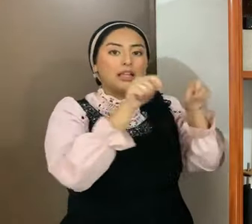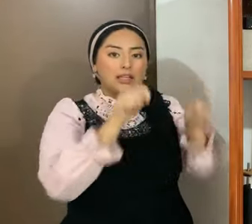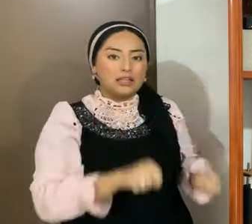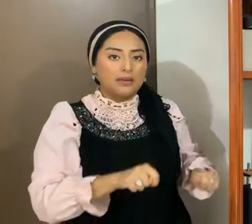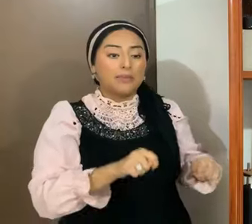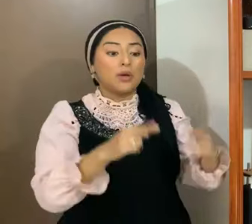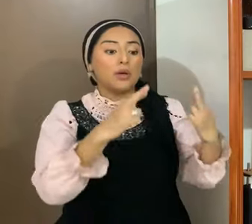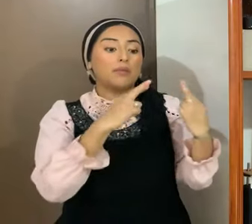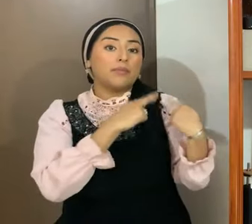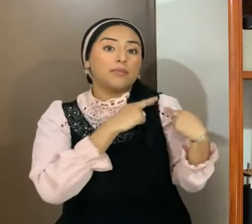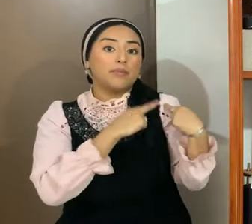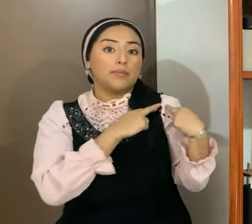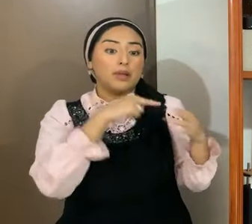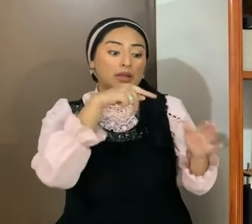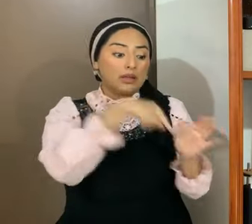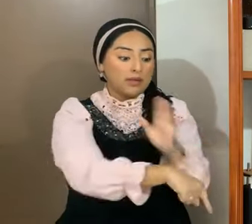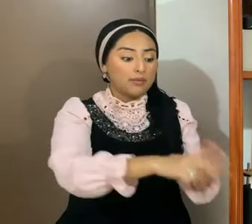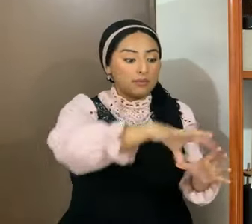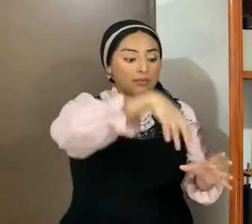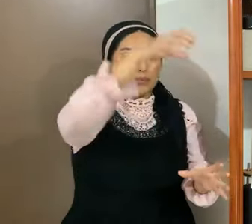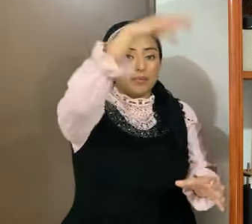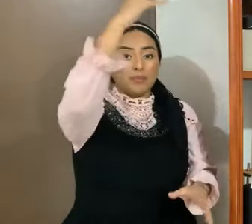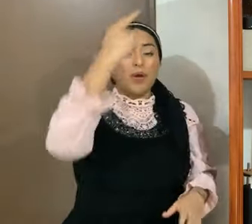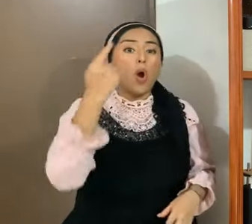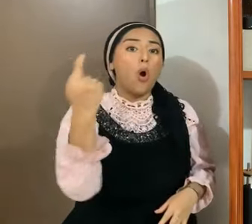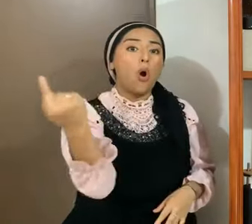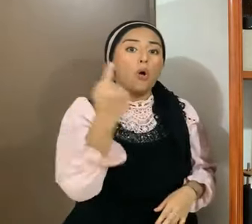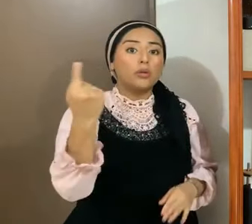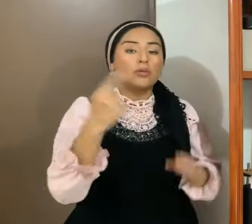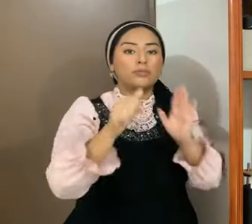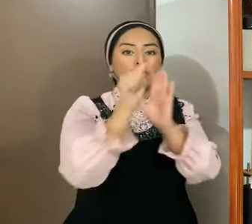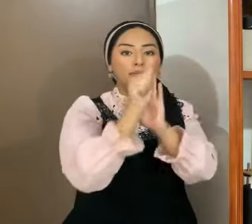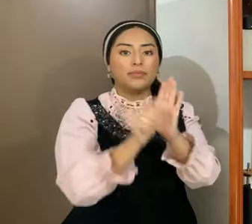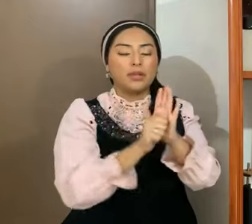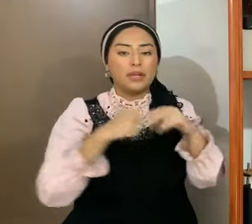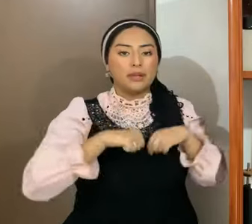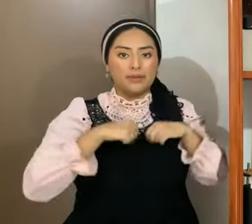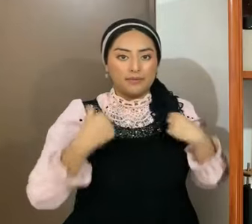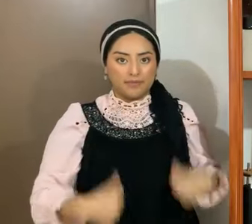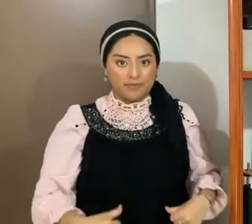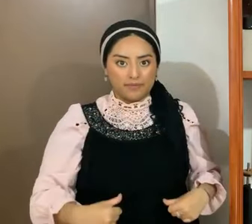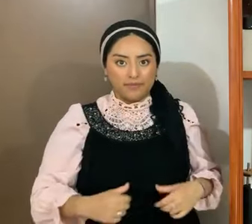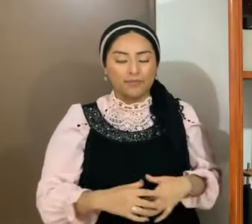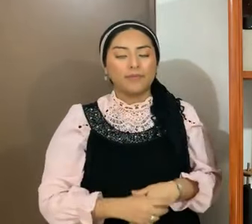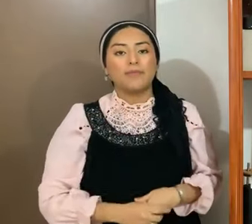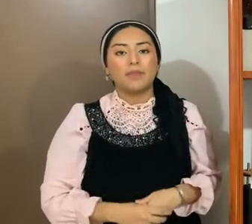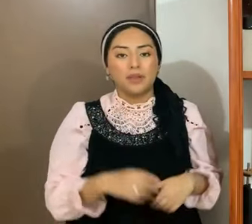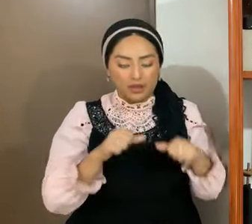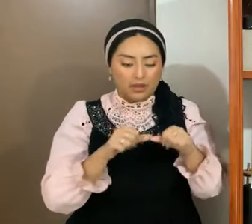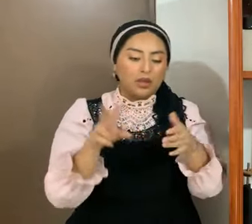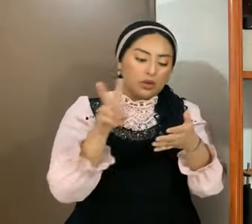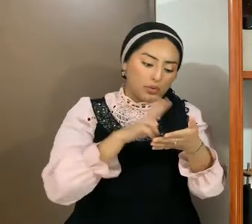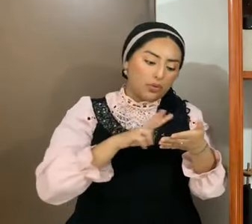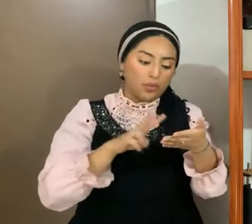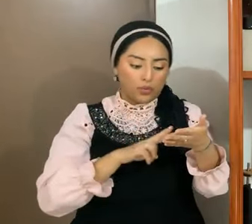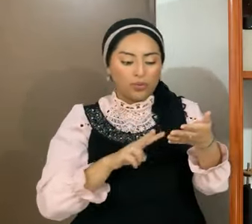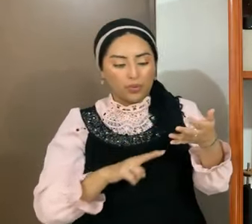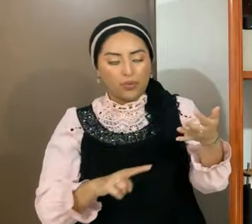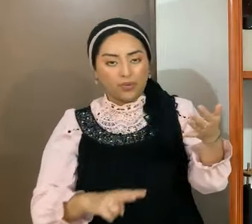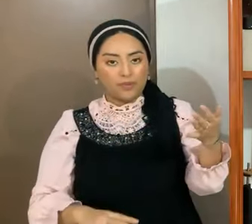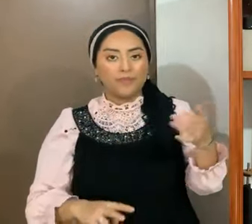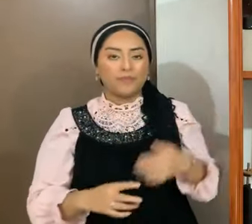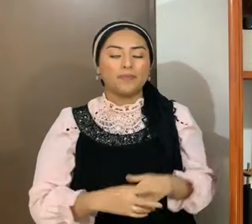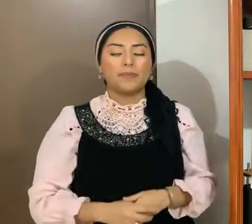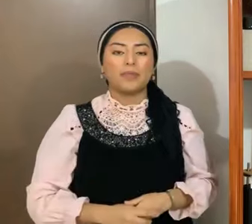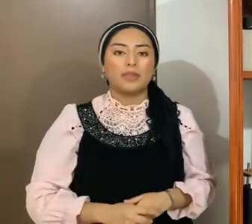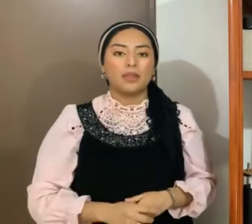Cohen, y sacrifiquen ellos sacrificios de Shalom a Yahweh. Y entonces ustedes pueden continuar leyendo el resto